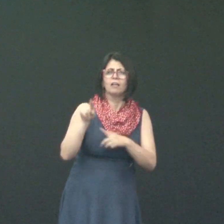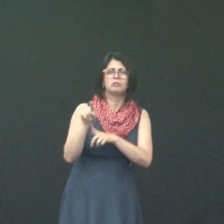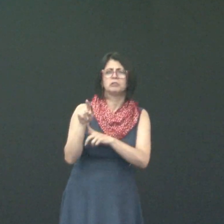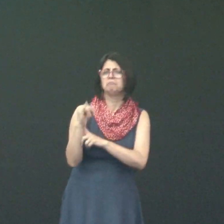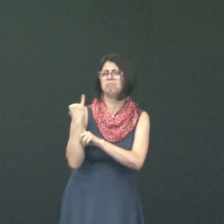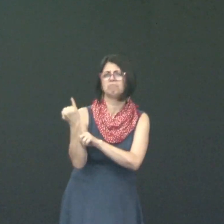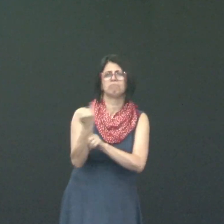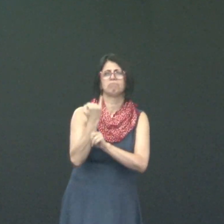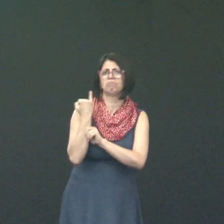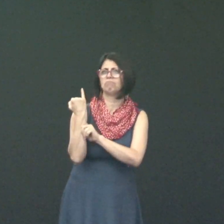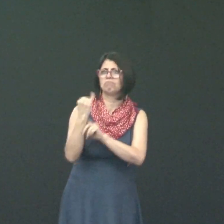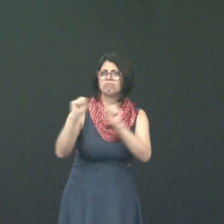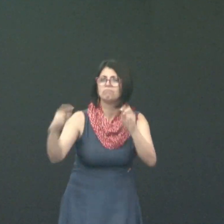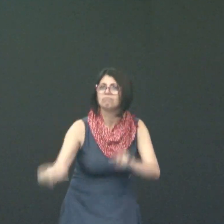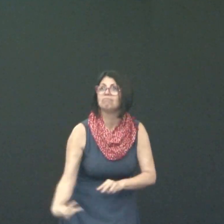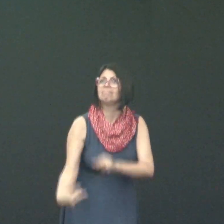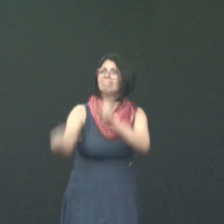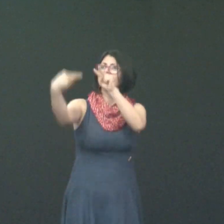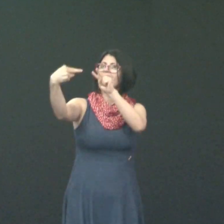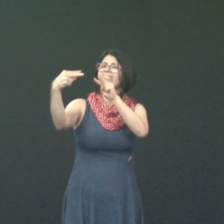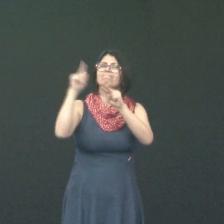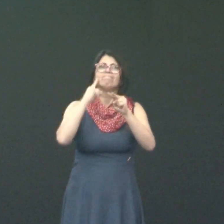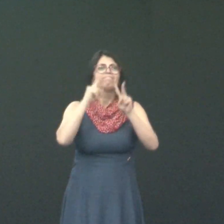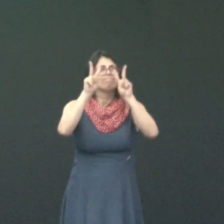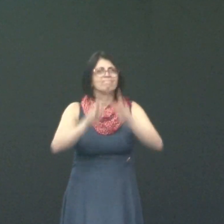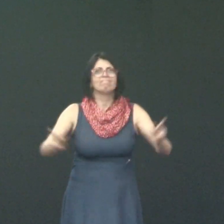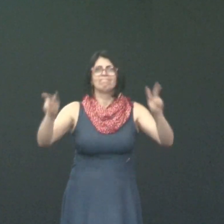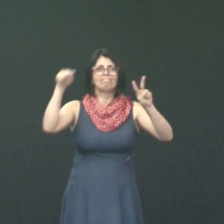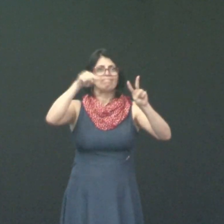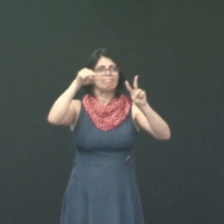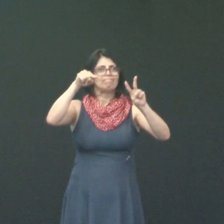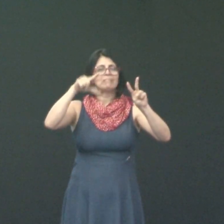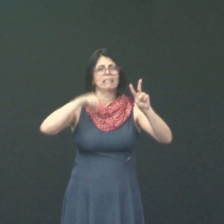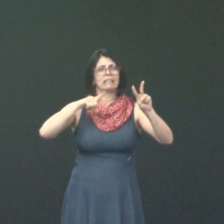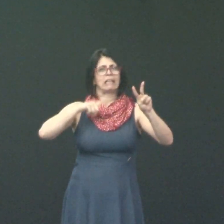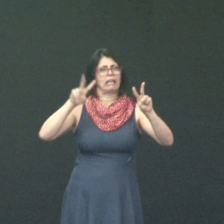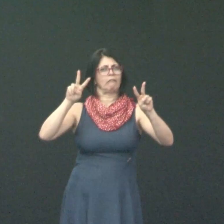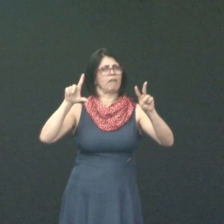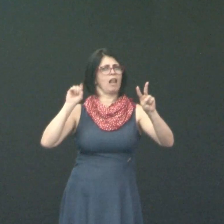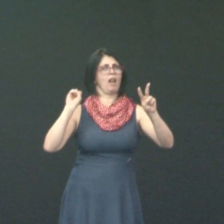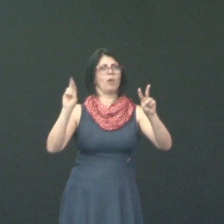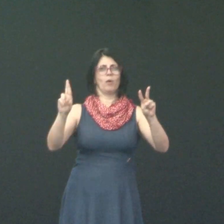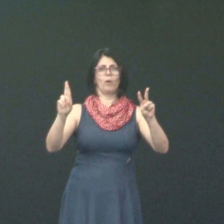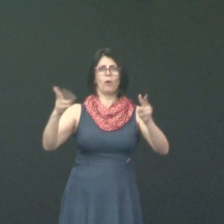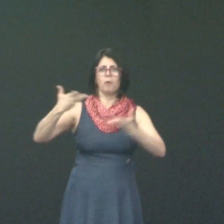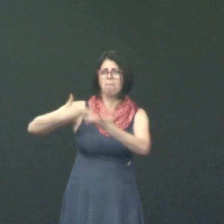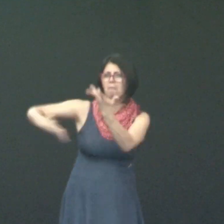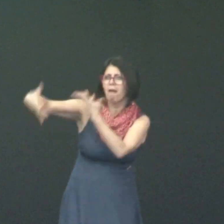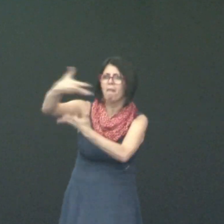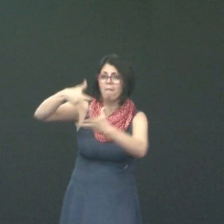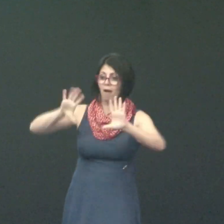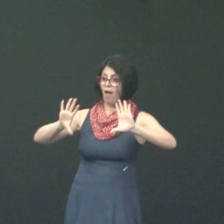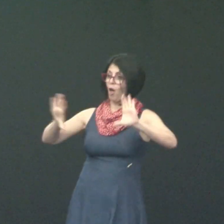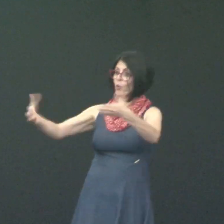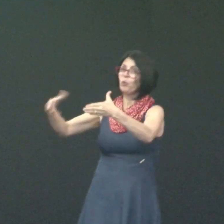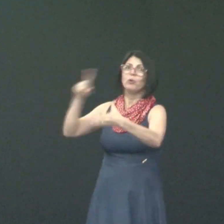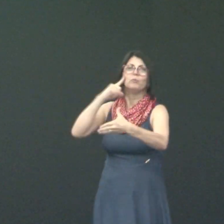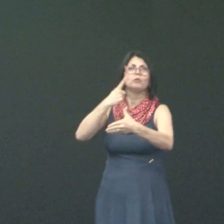A questão da visualidade, ela é muito importante para as pessoas surdas. E isso tem um